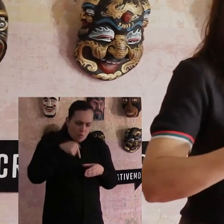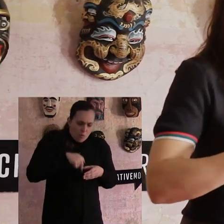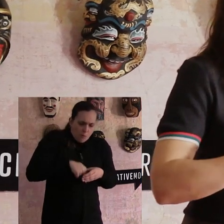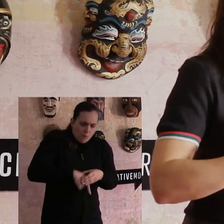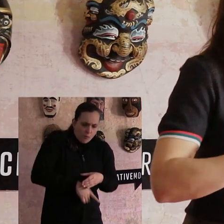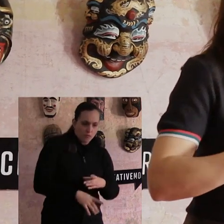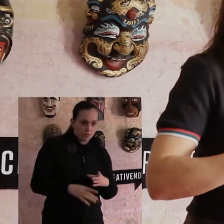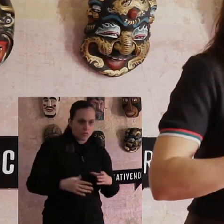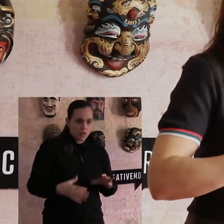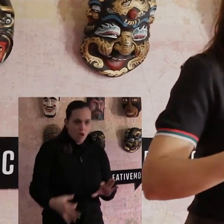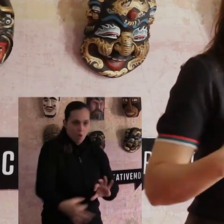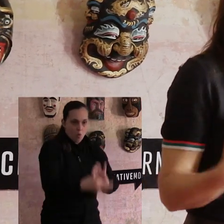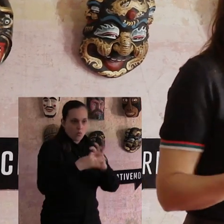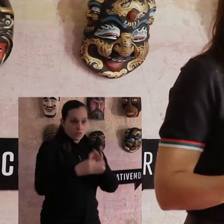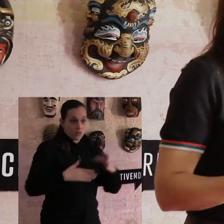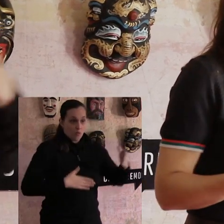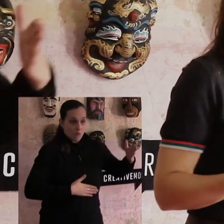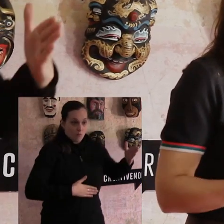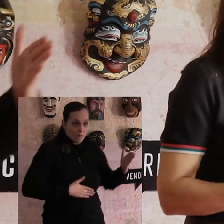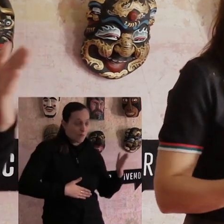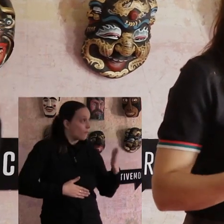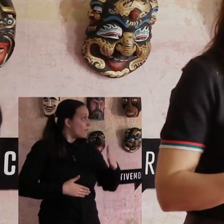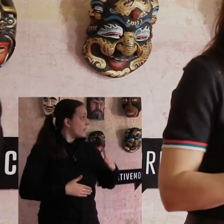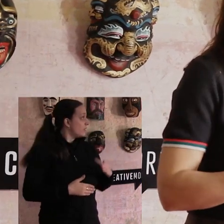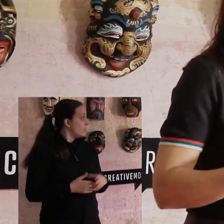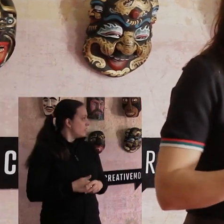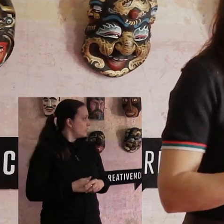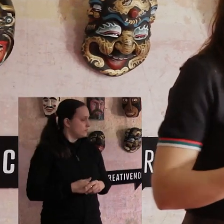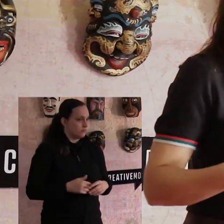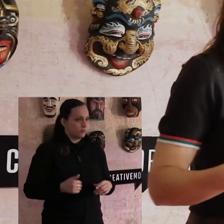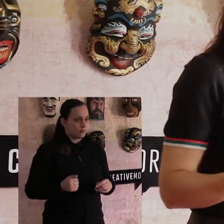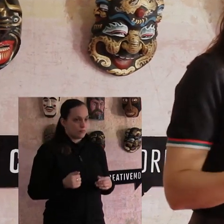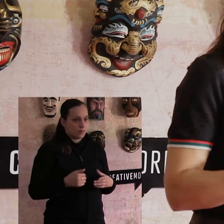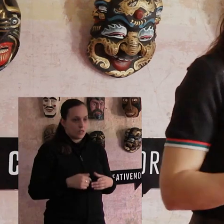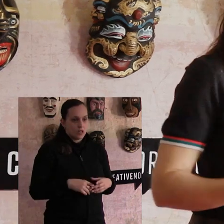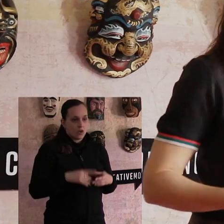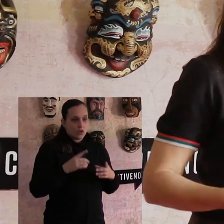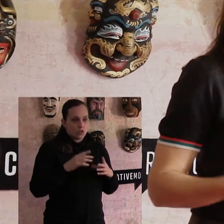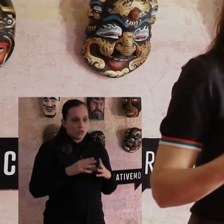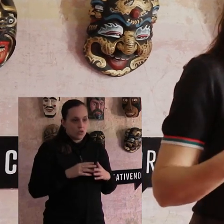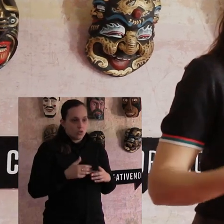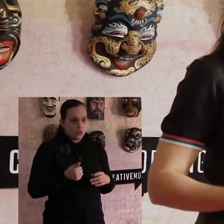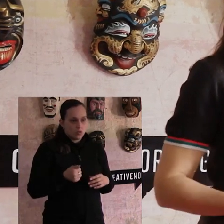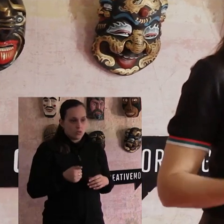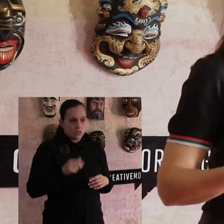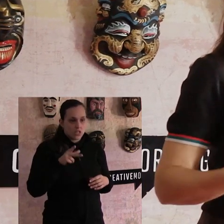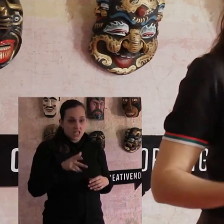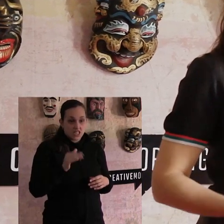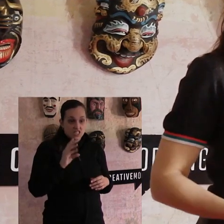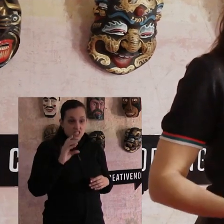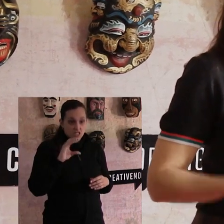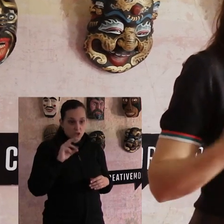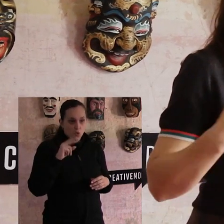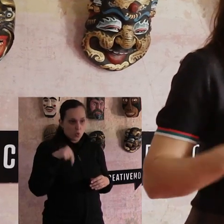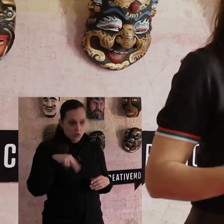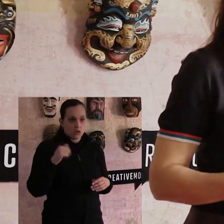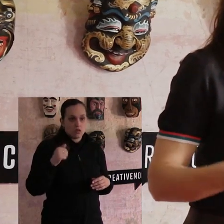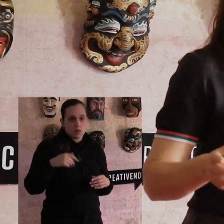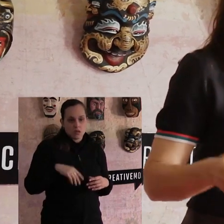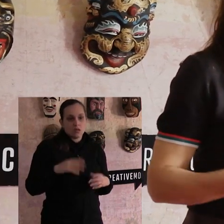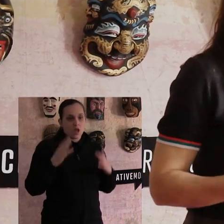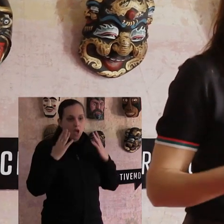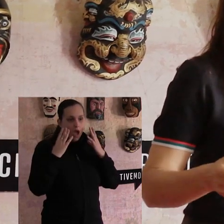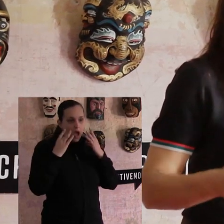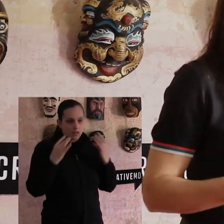lo fusioné con la danza, y también practico Qigong, que es un arte chino, que es de respiración, es una meditación activa, que es